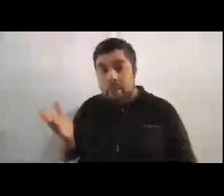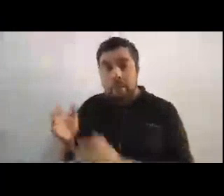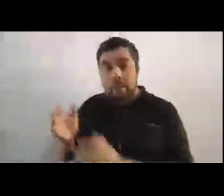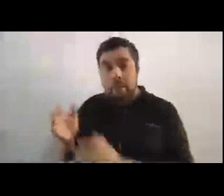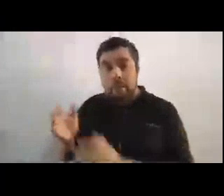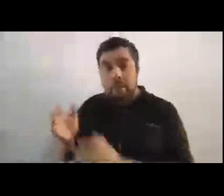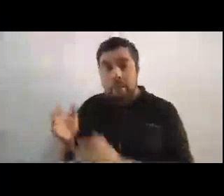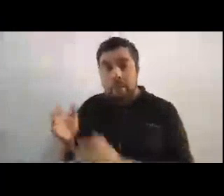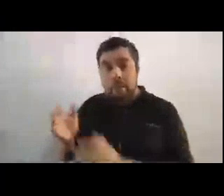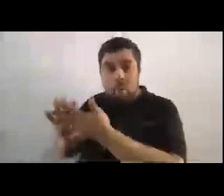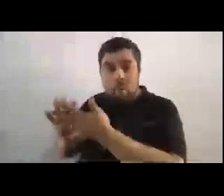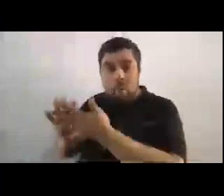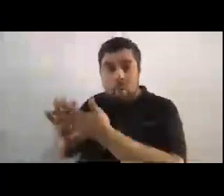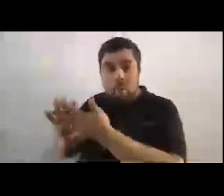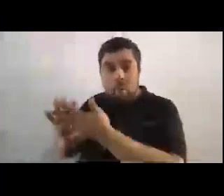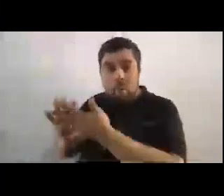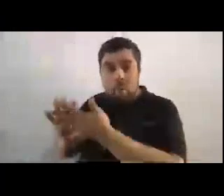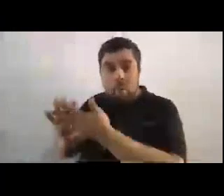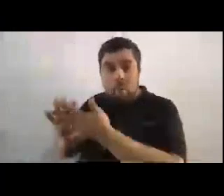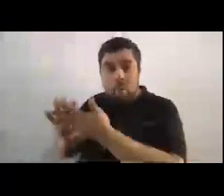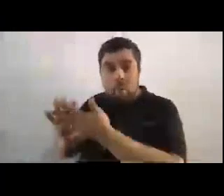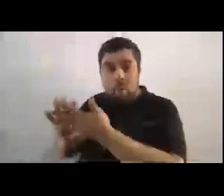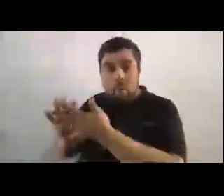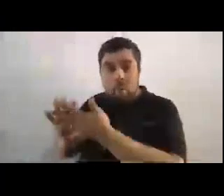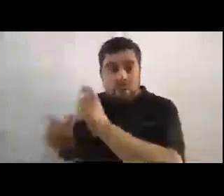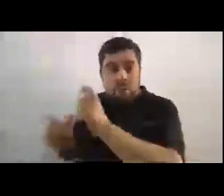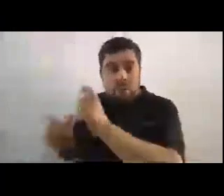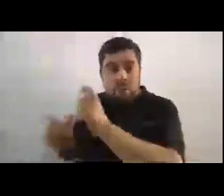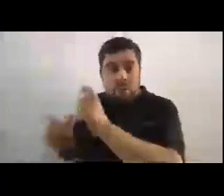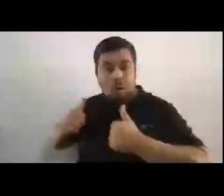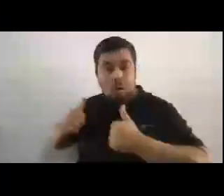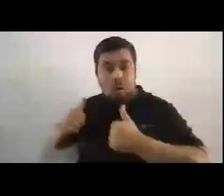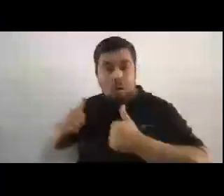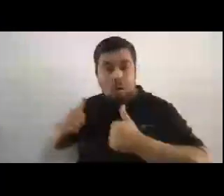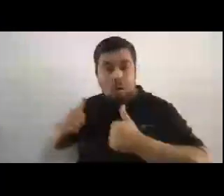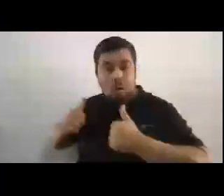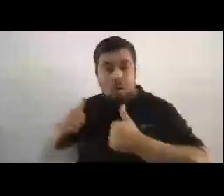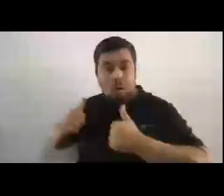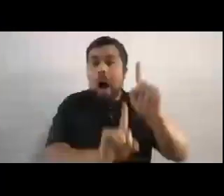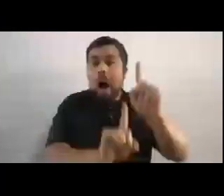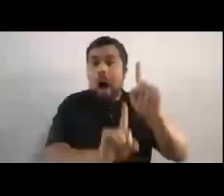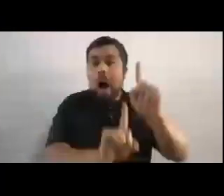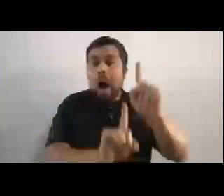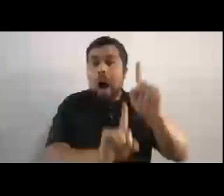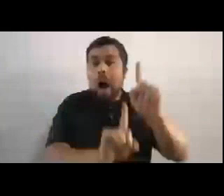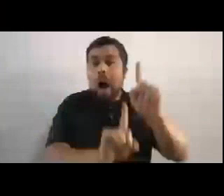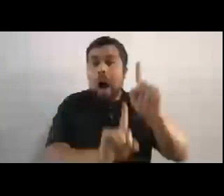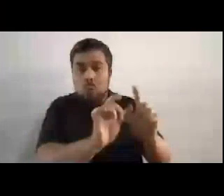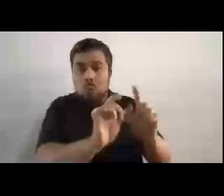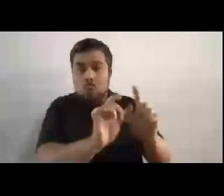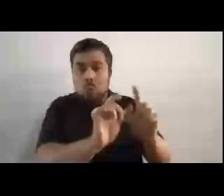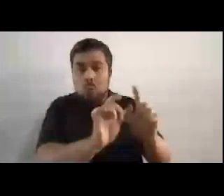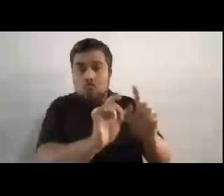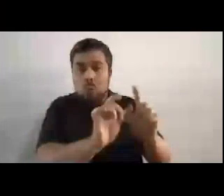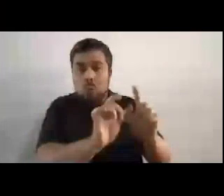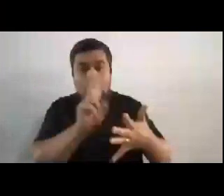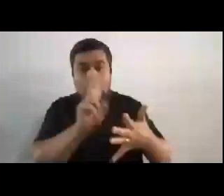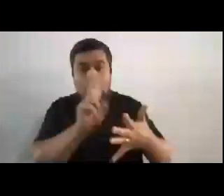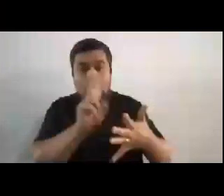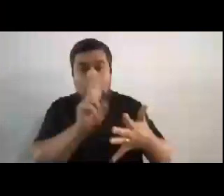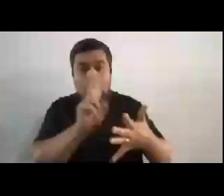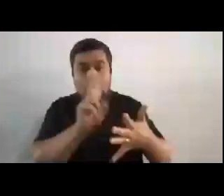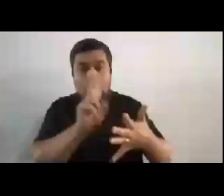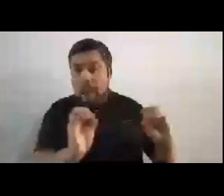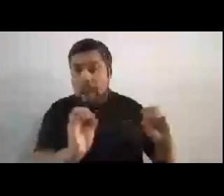tiempo sin lengua de señas. Es decir, incorporaban todos aquellos desafíos y de qué